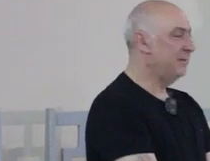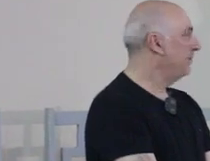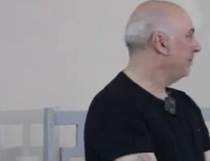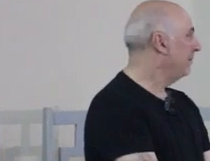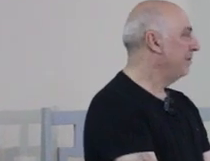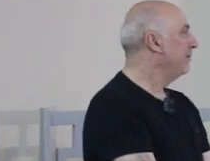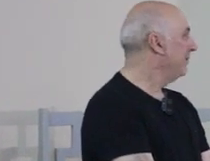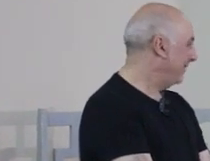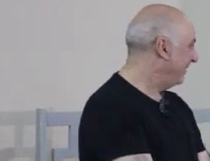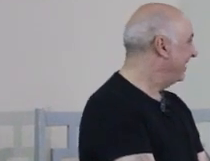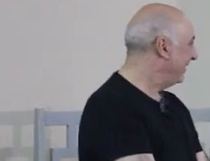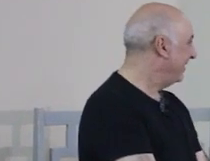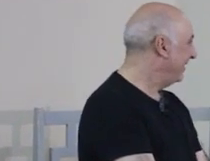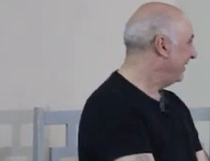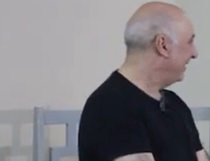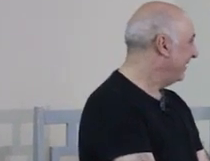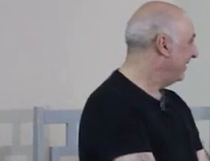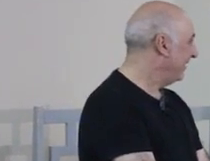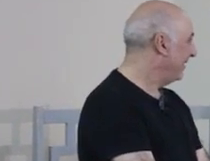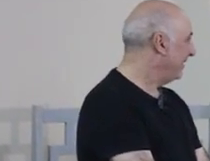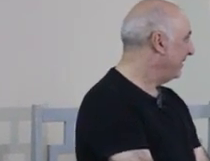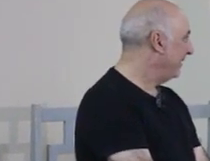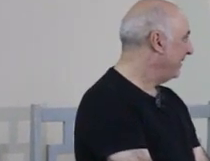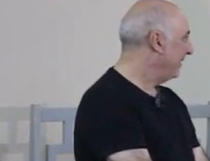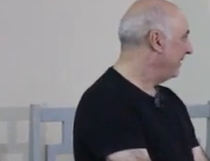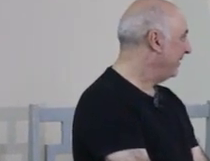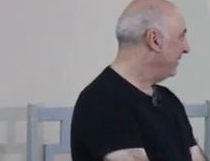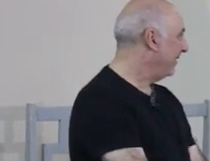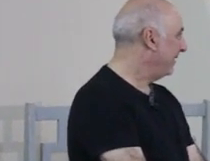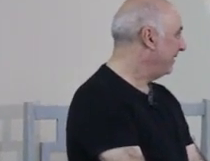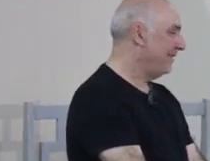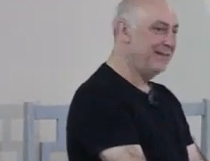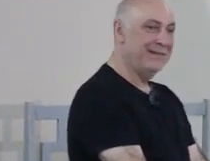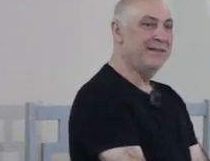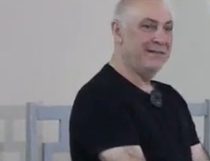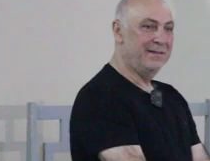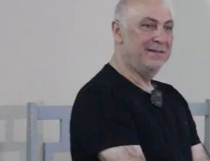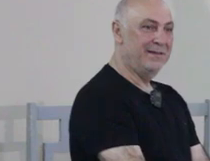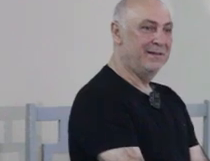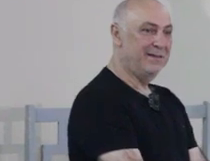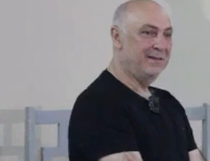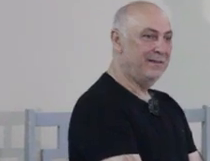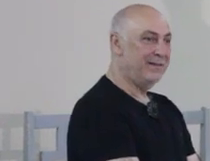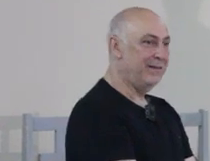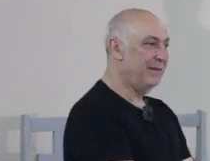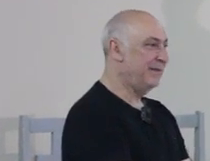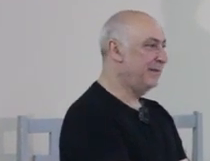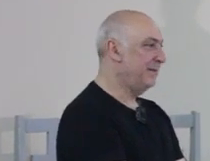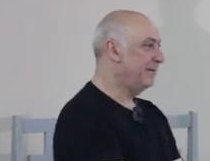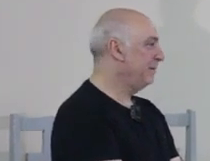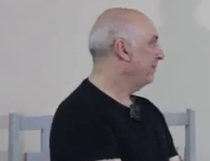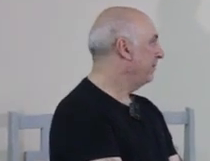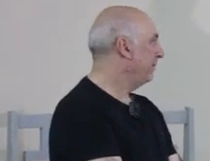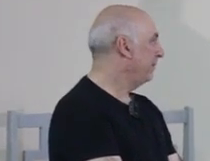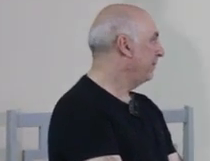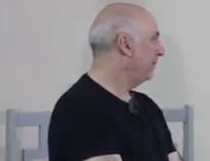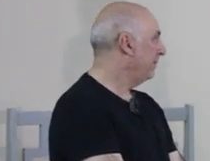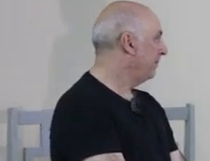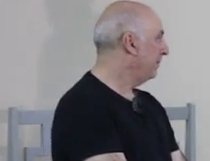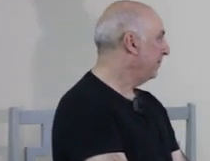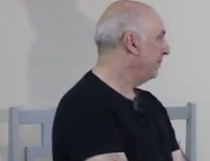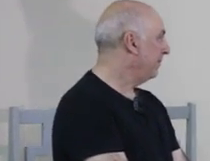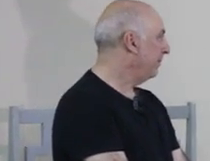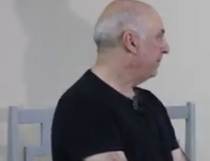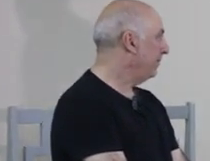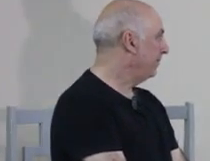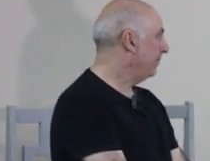mandar um abraço para o Luiz, amigo mesmo. Tenho certeza que se ele comprar a ideia, e é aquilo que eu digo, se o presidente do Porto não comprar a ideia e se o